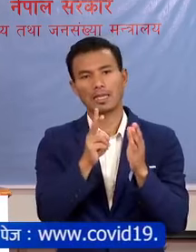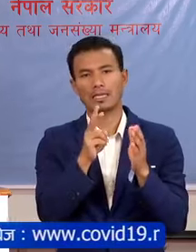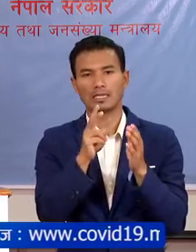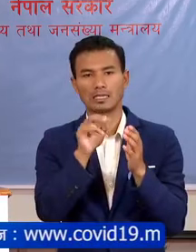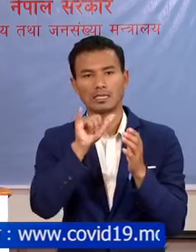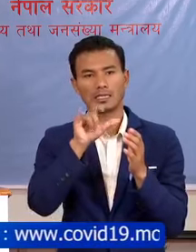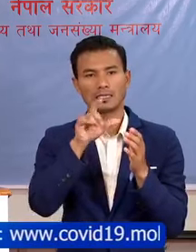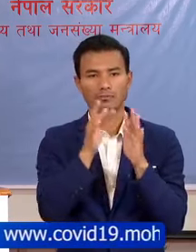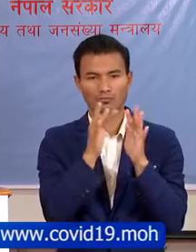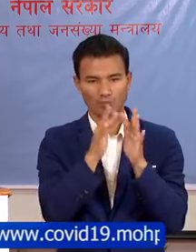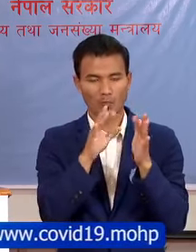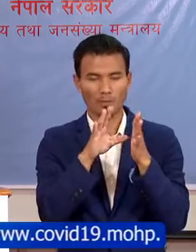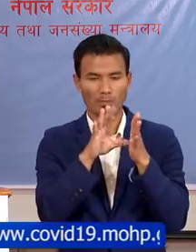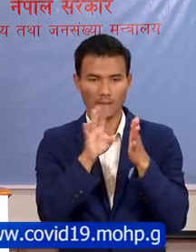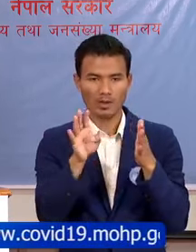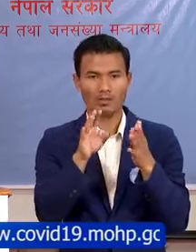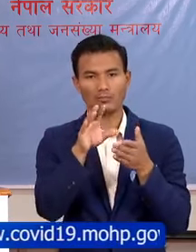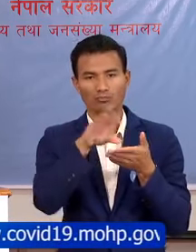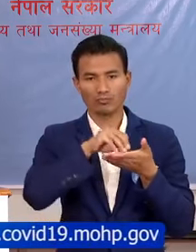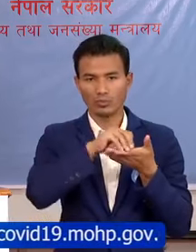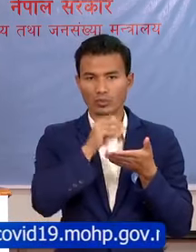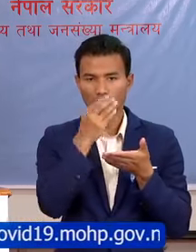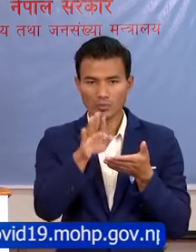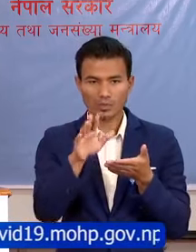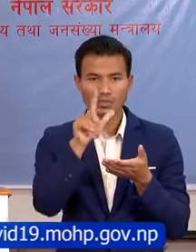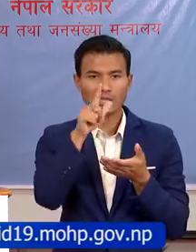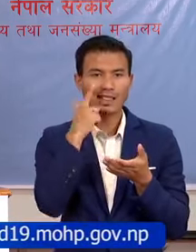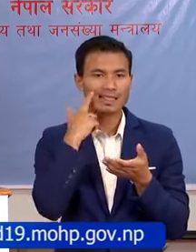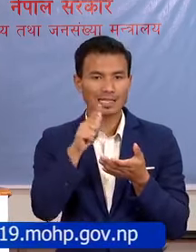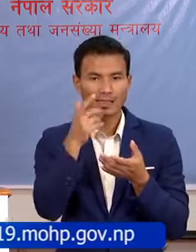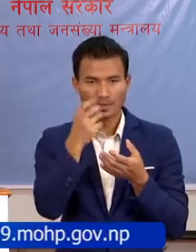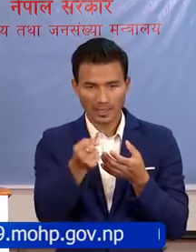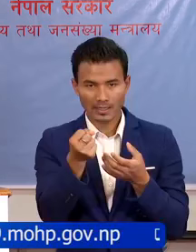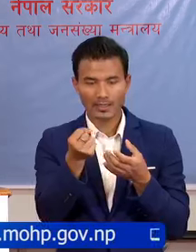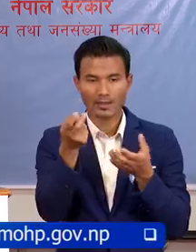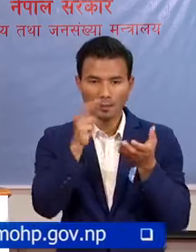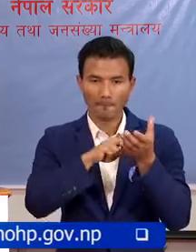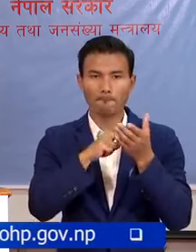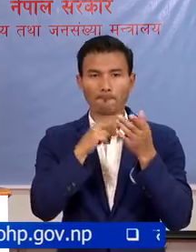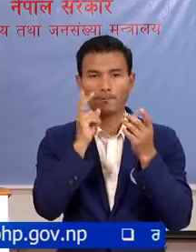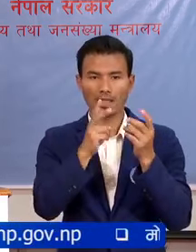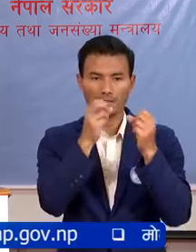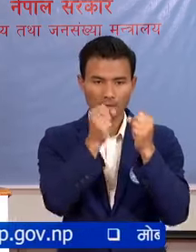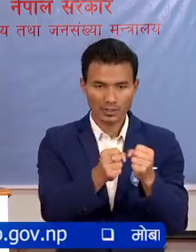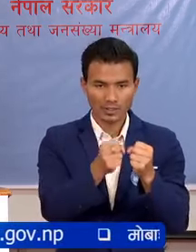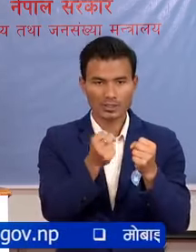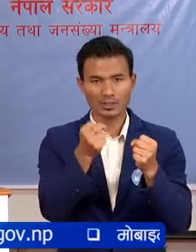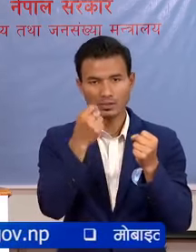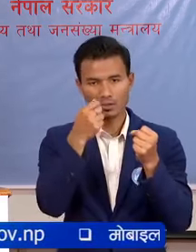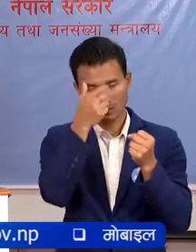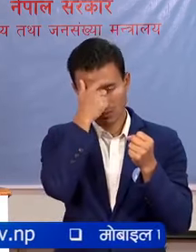अमूज़ति का करेंटाइब वाध्या सब्सक्राइब करें संधाय